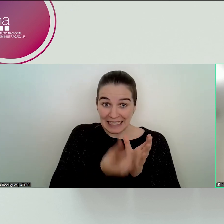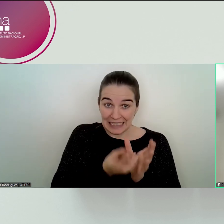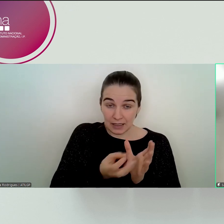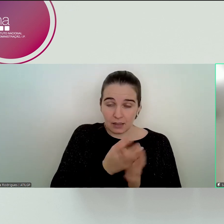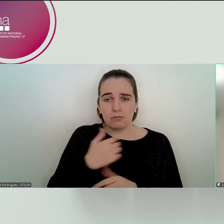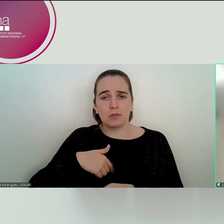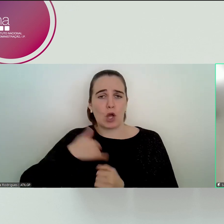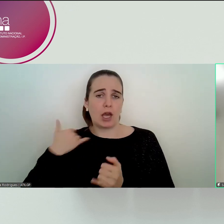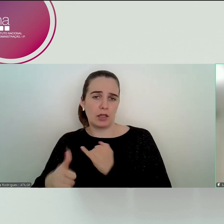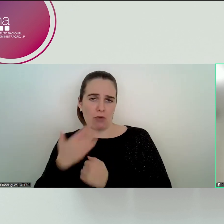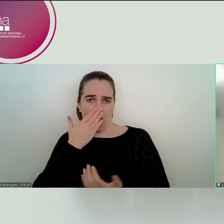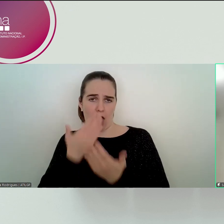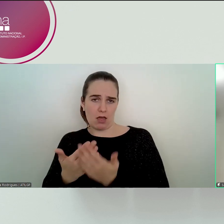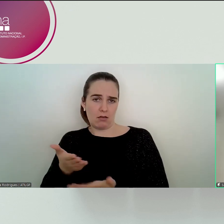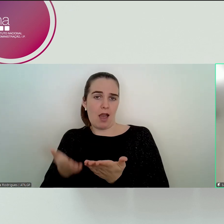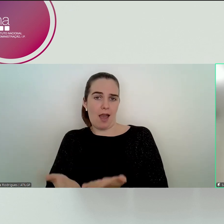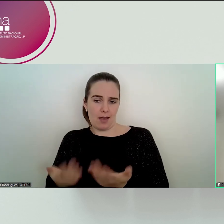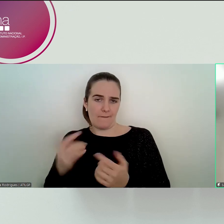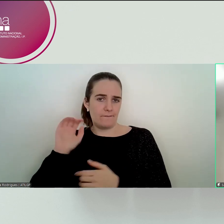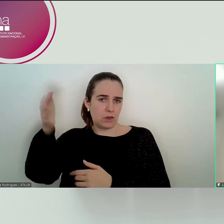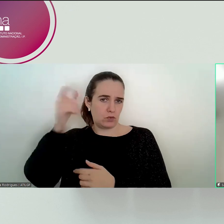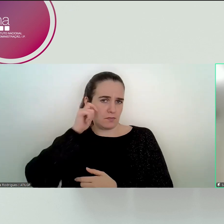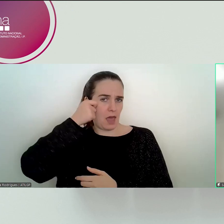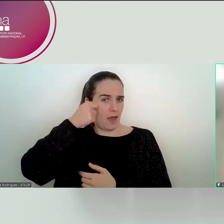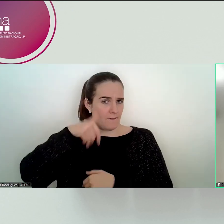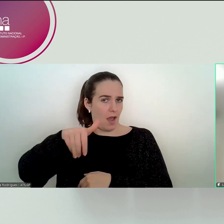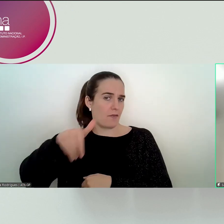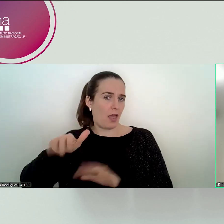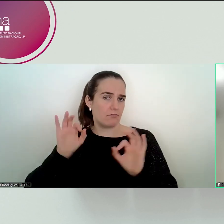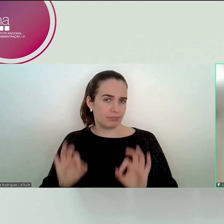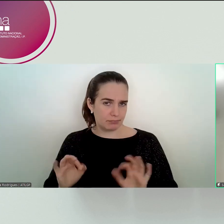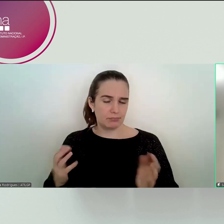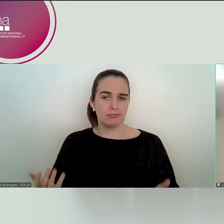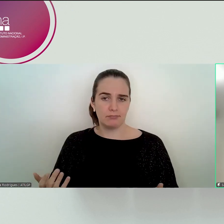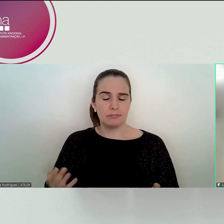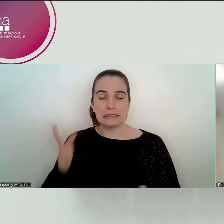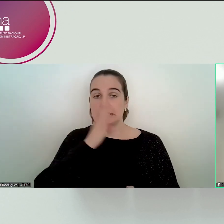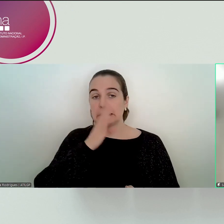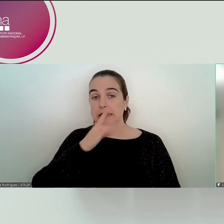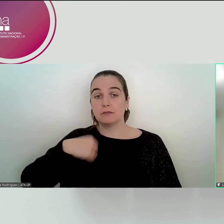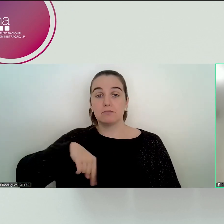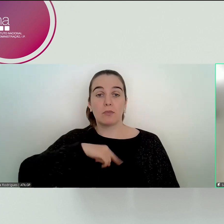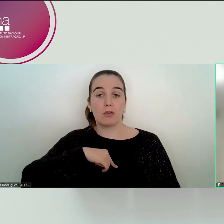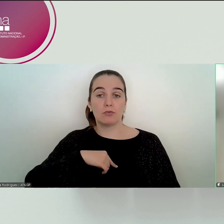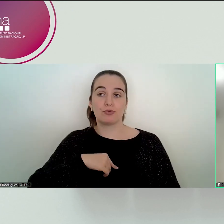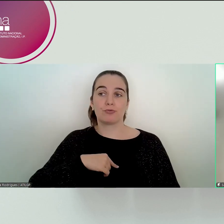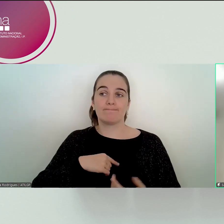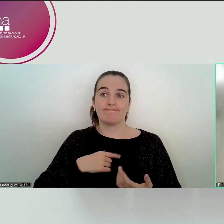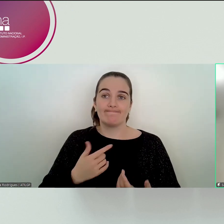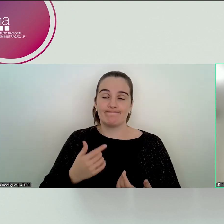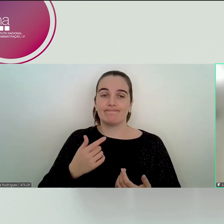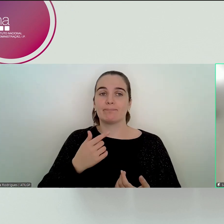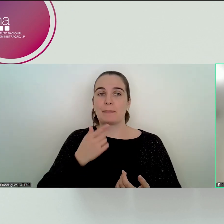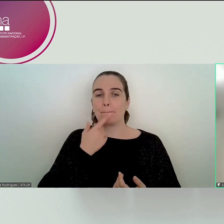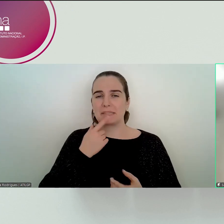enquanto sociedade para o futuro. Sobretudo enquanto não estiverem devidamente afinados um